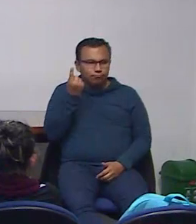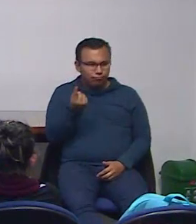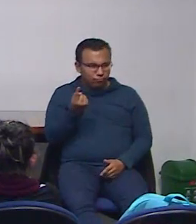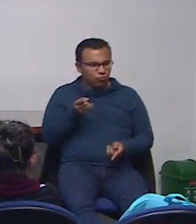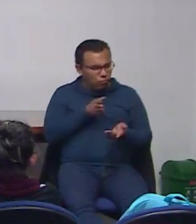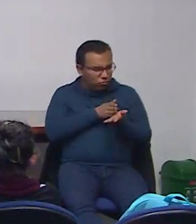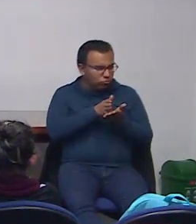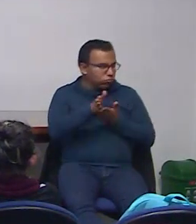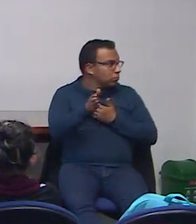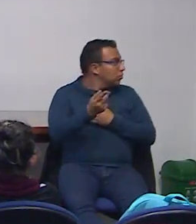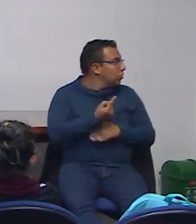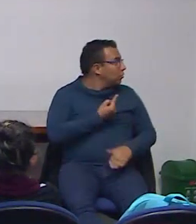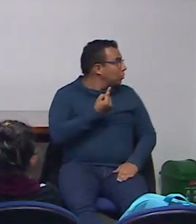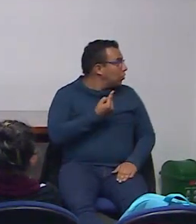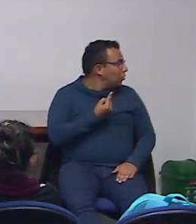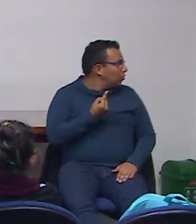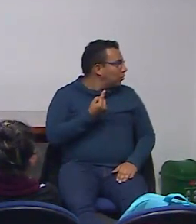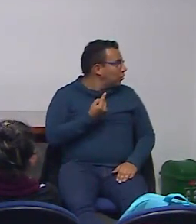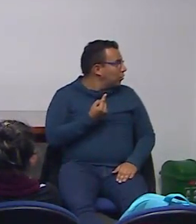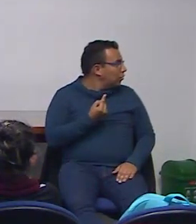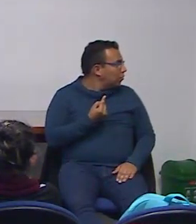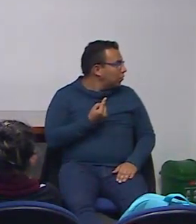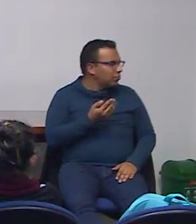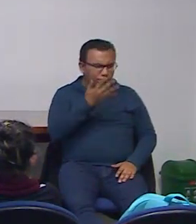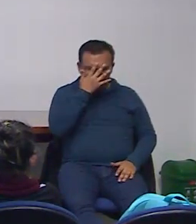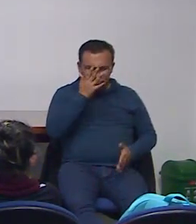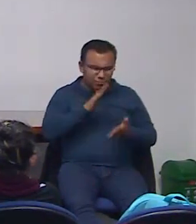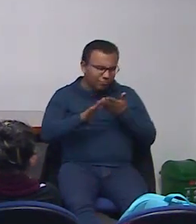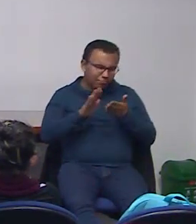carrera como como músico solista